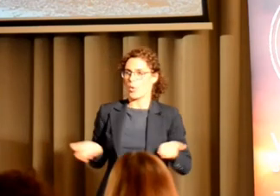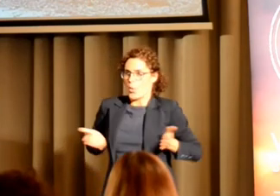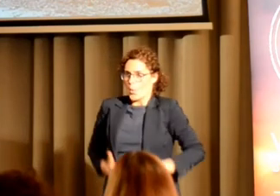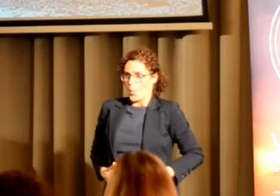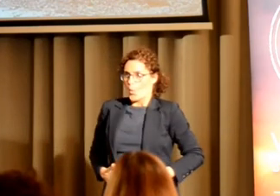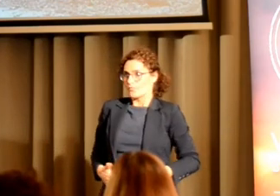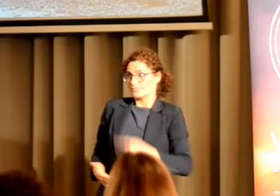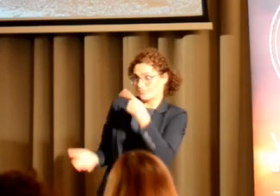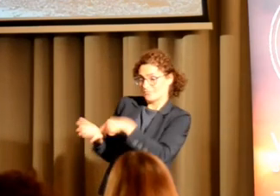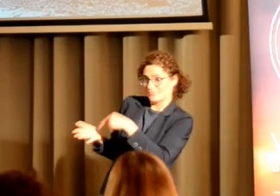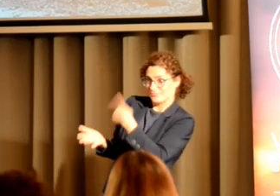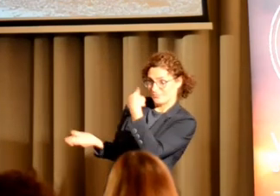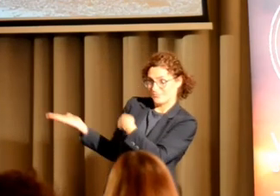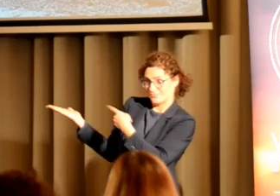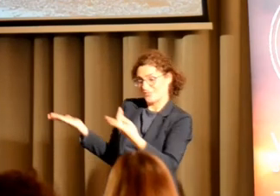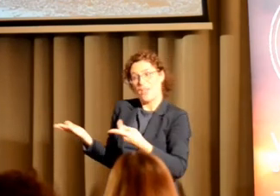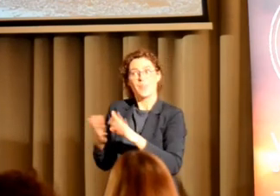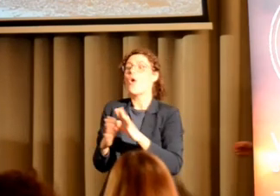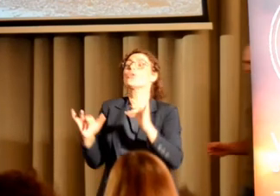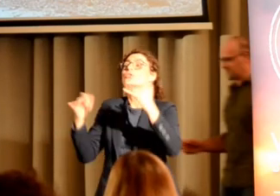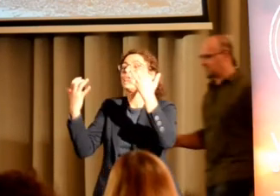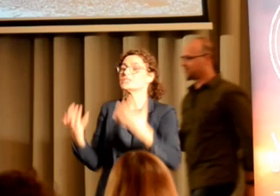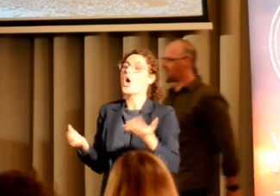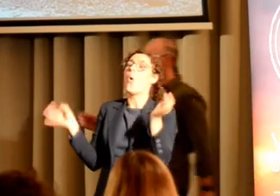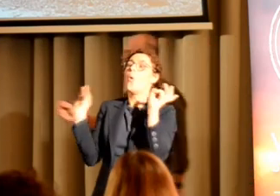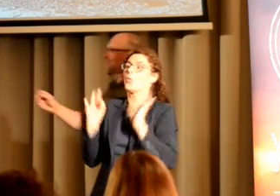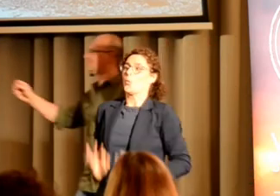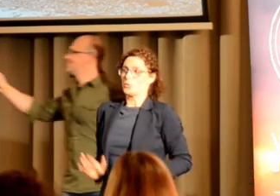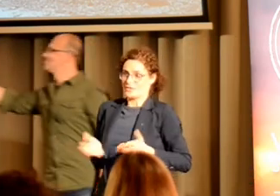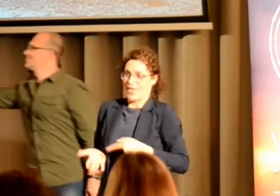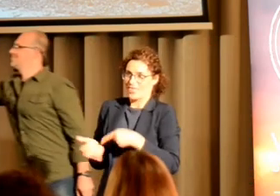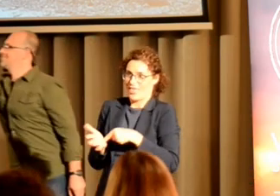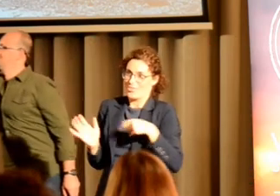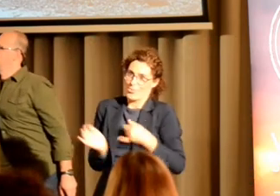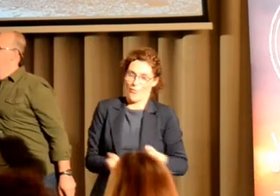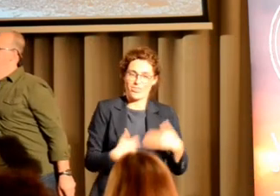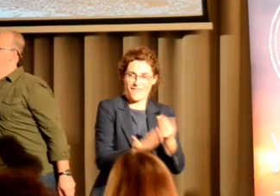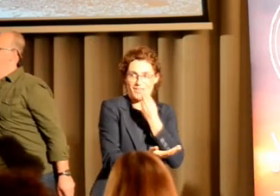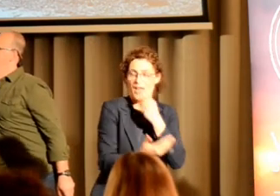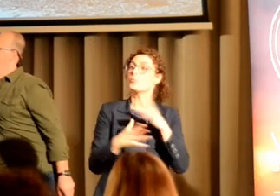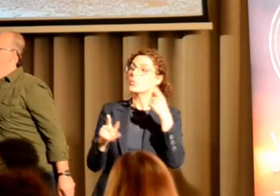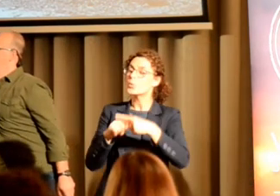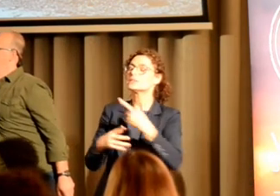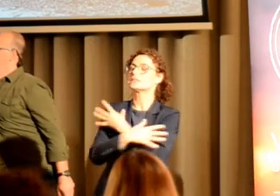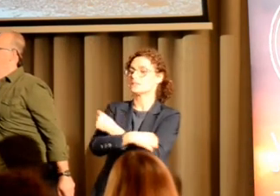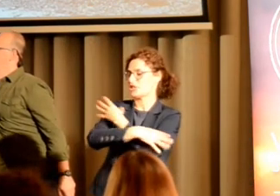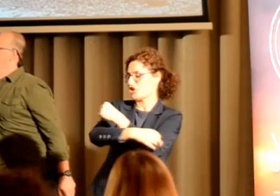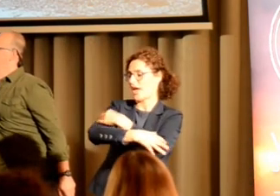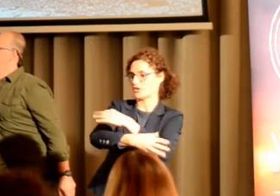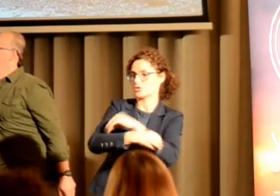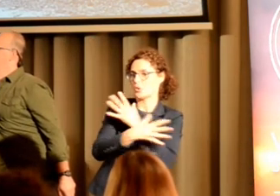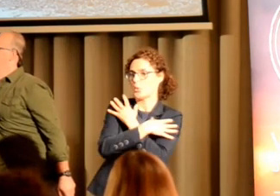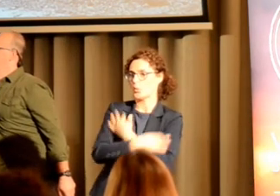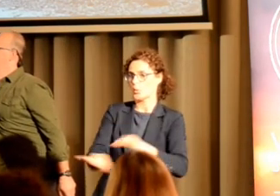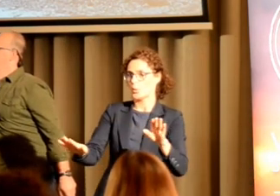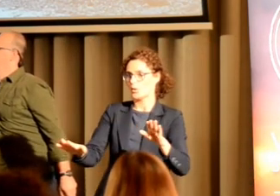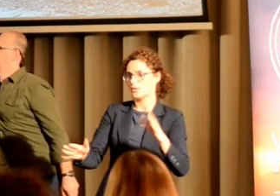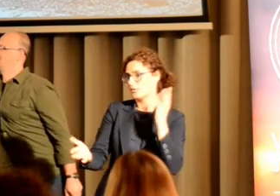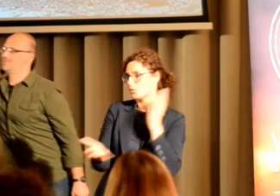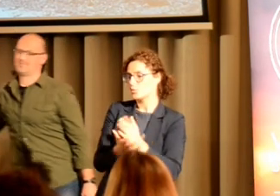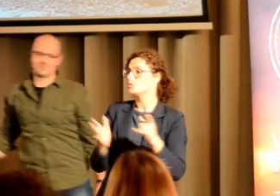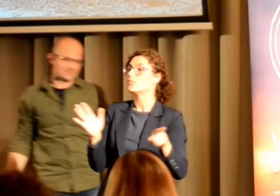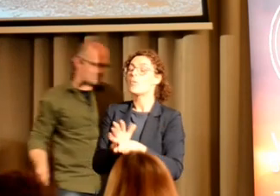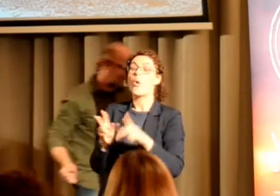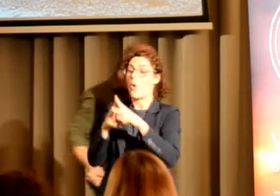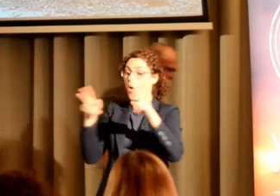tak się wygląda. Czyli najlepszy sposób, jak się odchudzić, prawda? I stracić sierść tak naprawdę. Bo one po prostu w ciągu